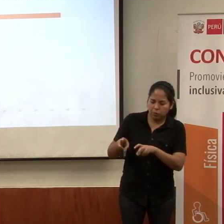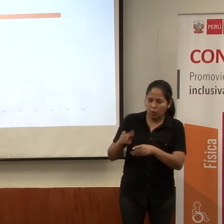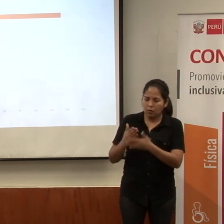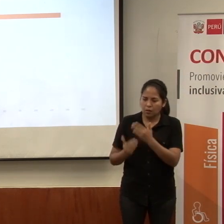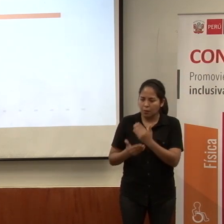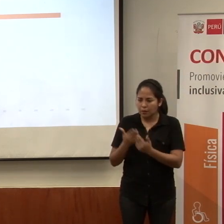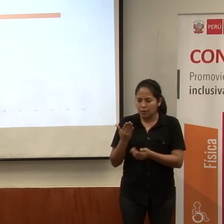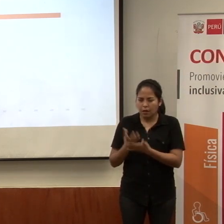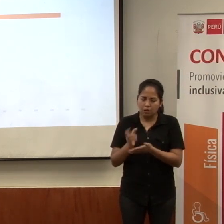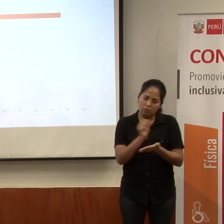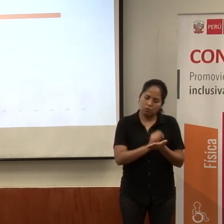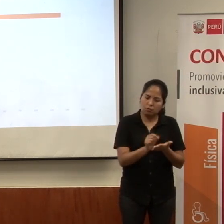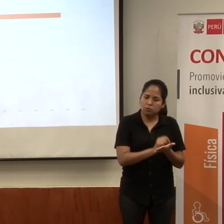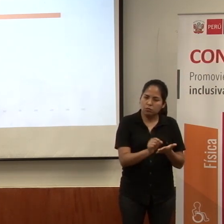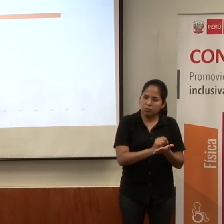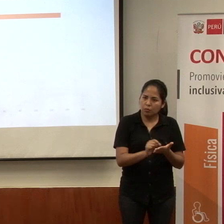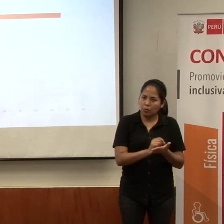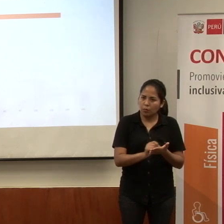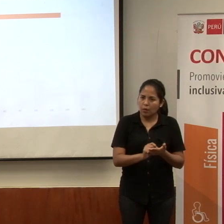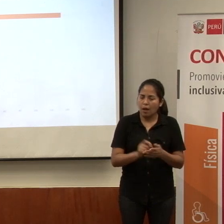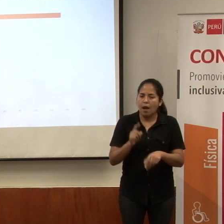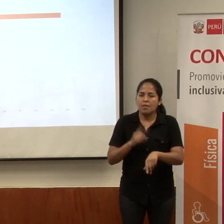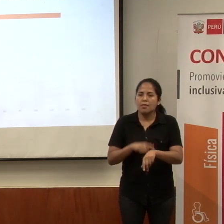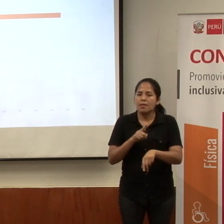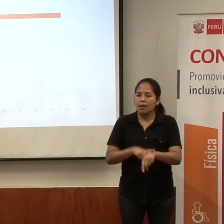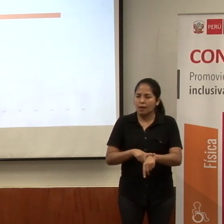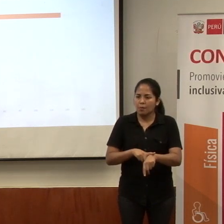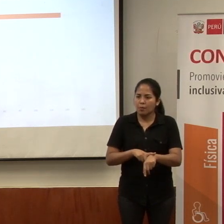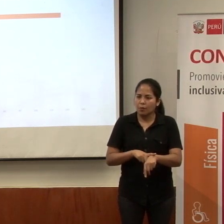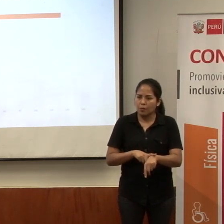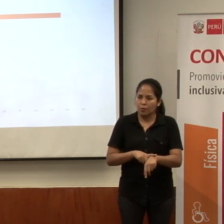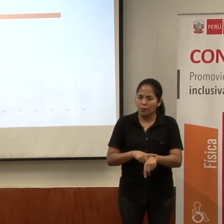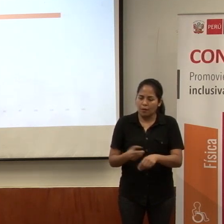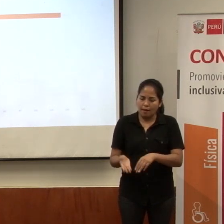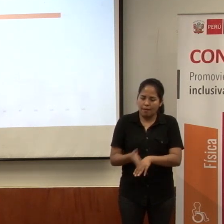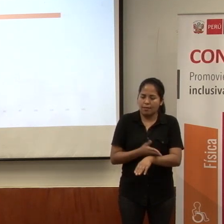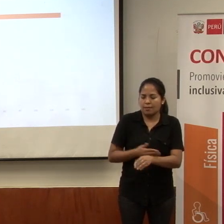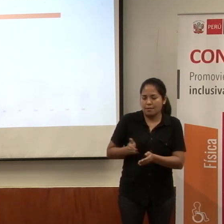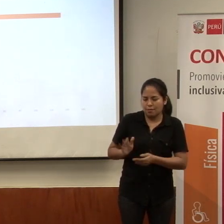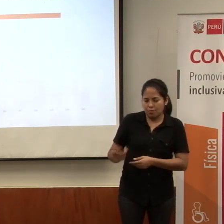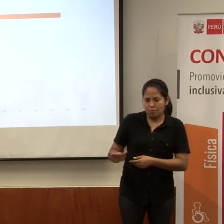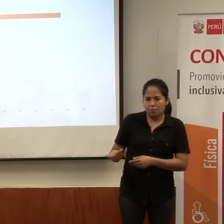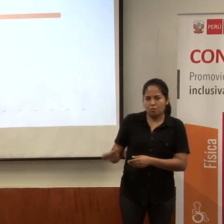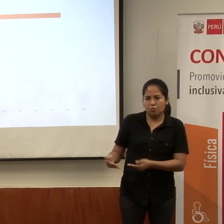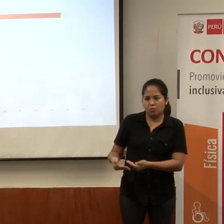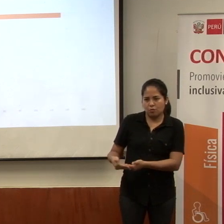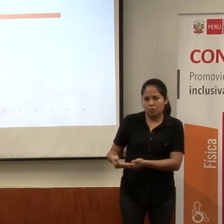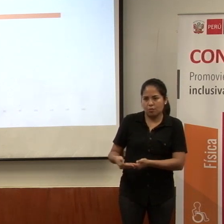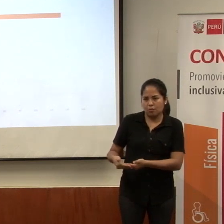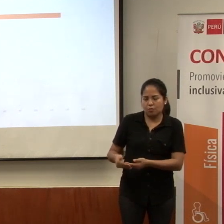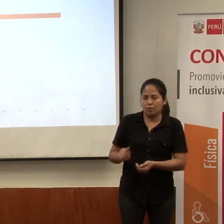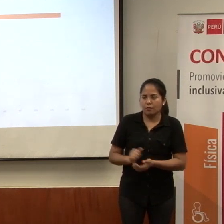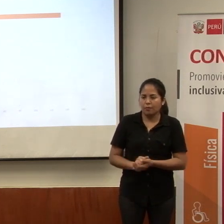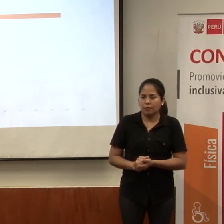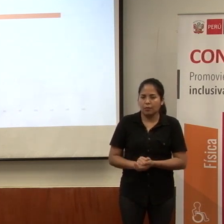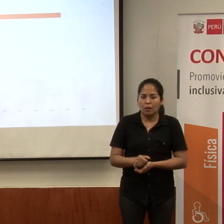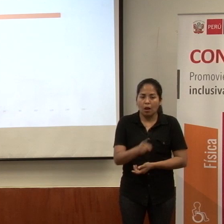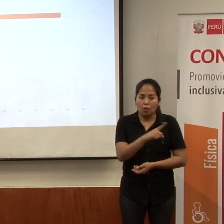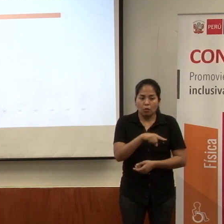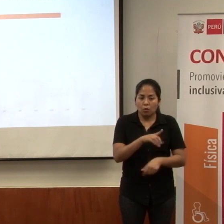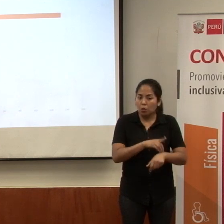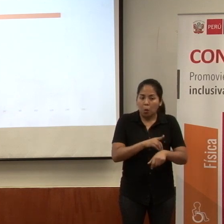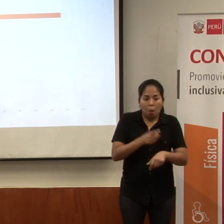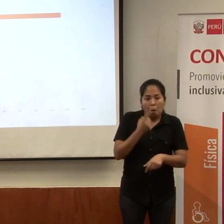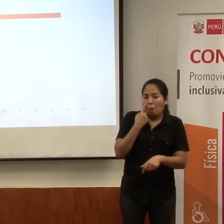problema congénito. Y entonces eso nos permite avanzar en identificar. Quien no conoce, no